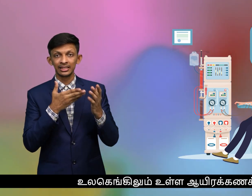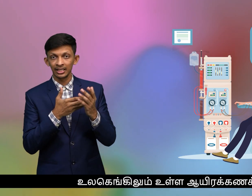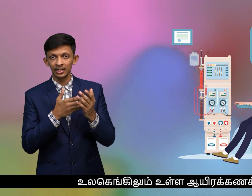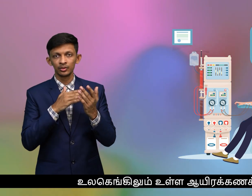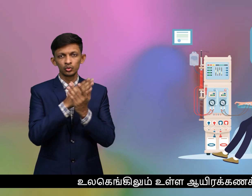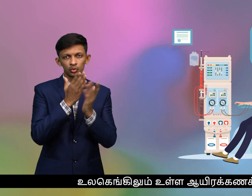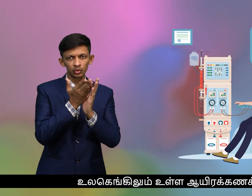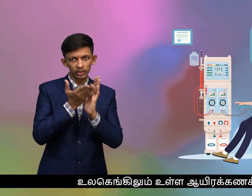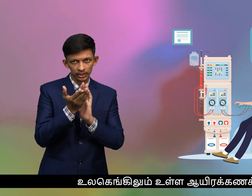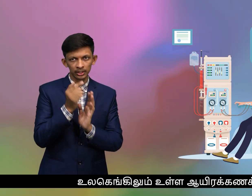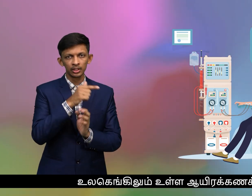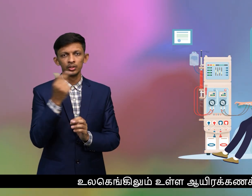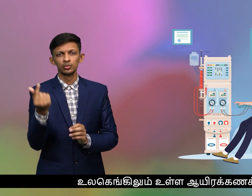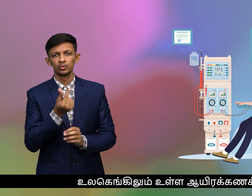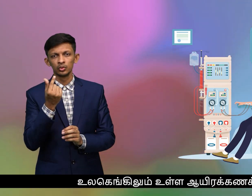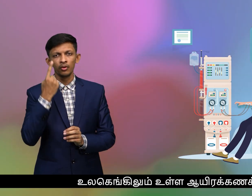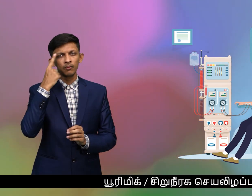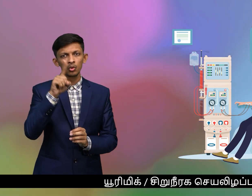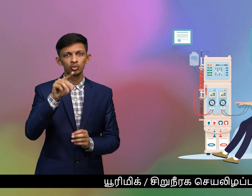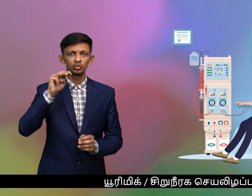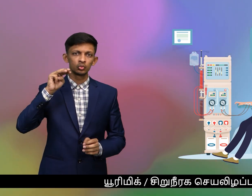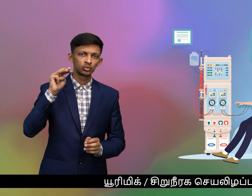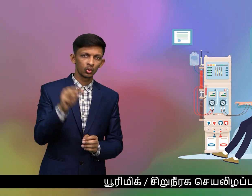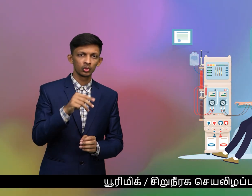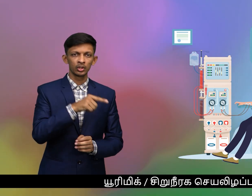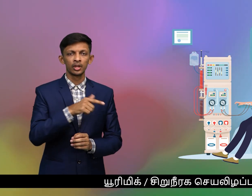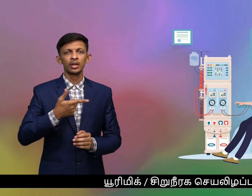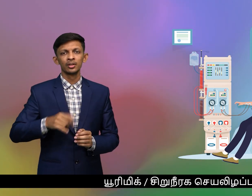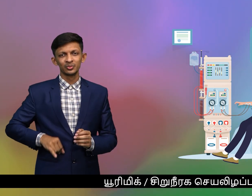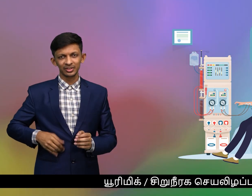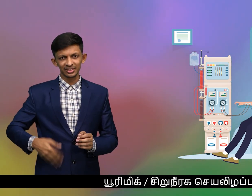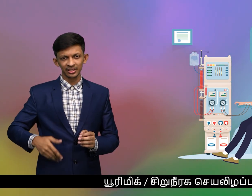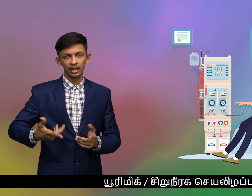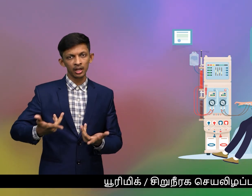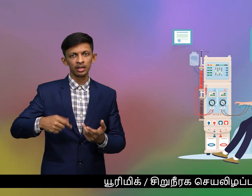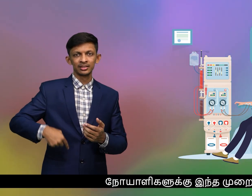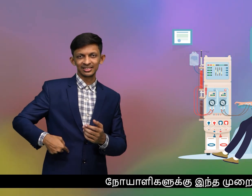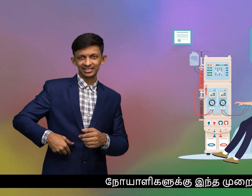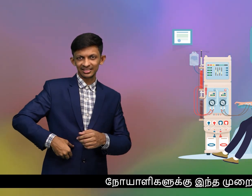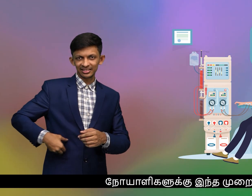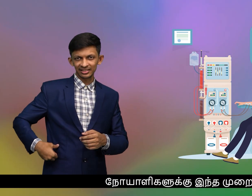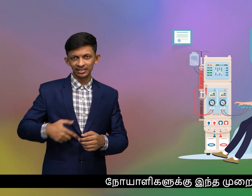உலகெங்கிலும் உள்ள ஆயிரக்கணக்கான யூரிக் அல்லது சிறுநீரக செயல் இழப்பு நோய்களுக்கு இந்த